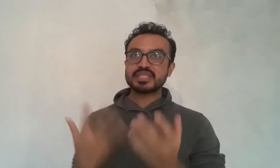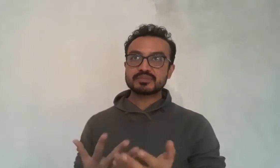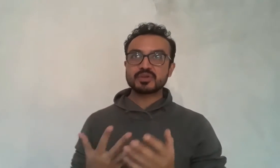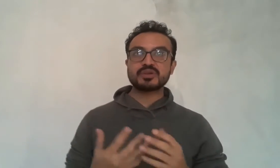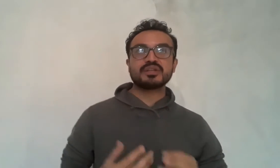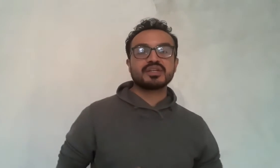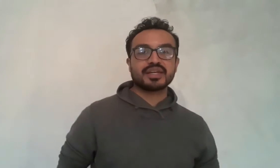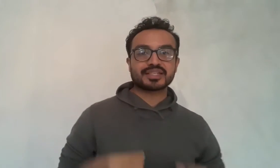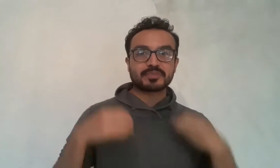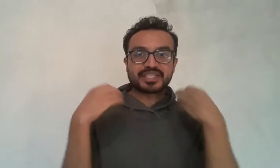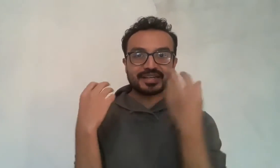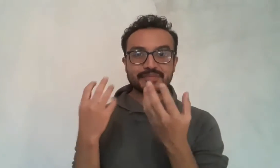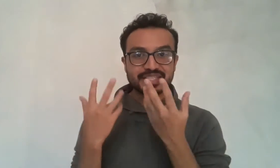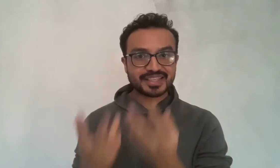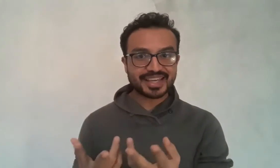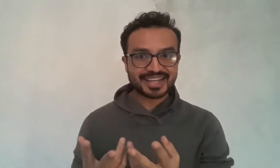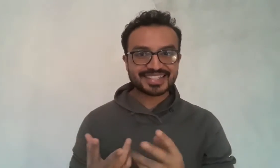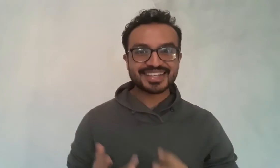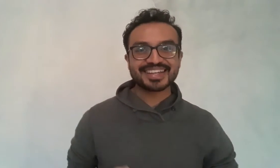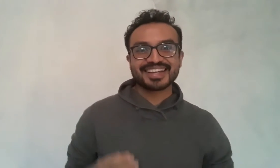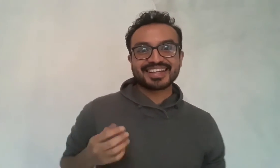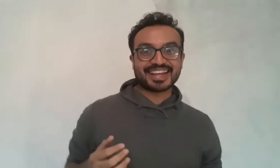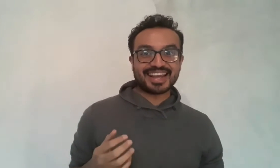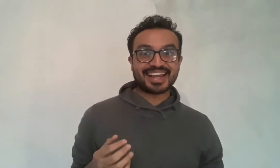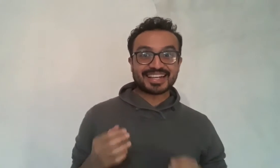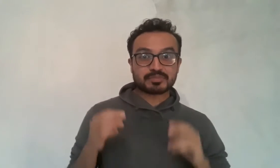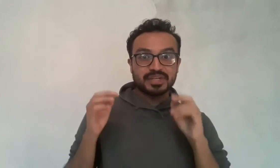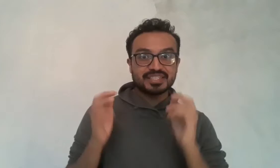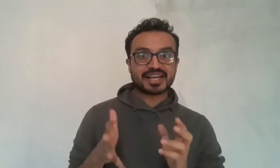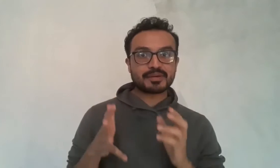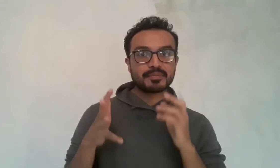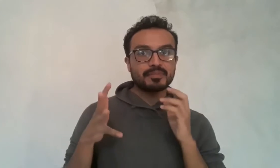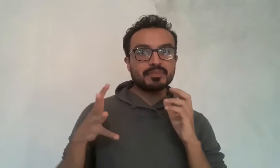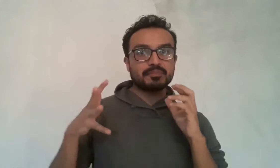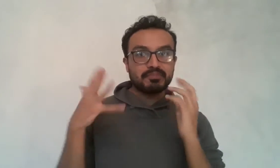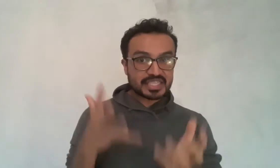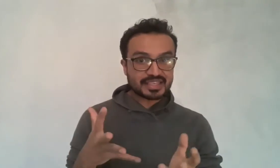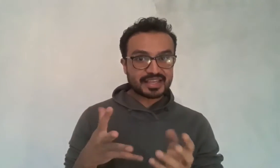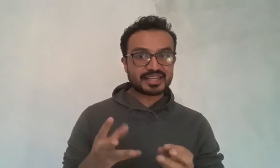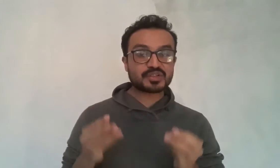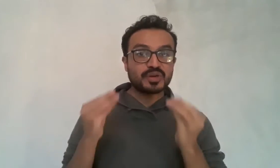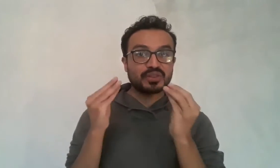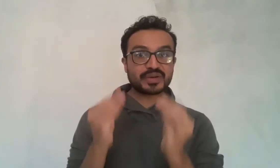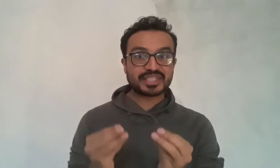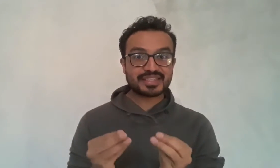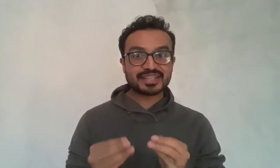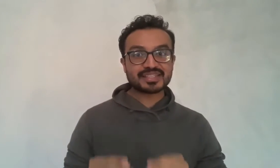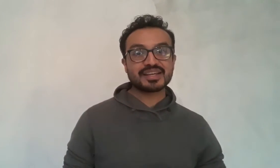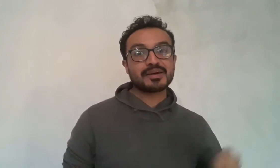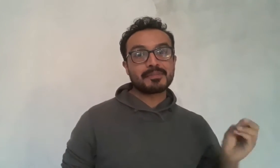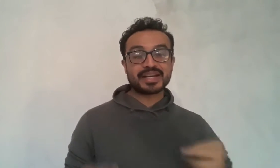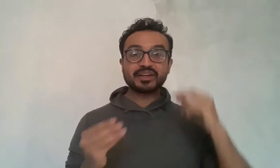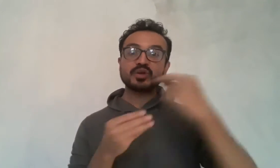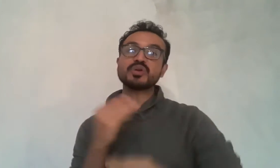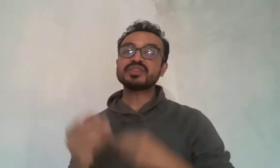mismo expresar mis ideas que expresar mis ideas cuando éstas van en contra